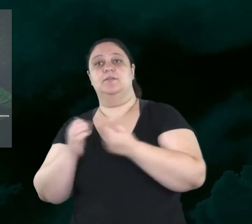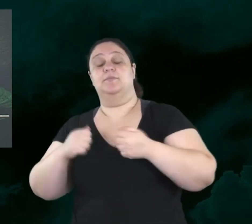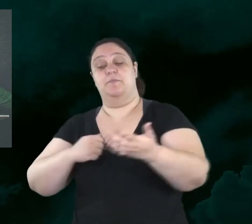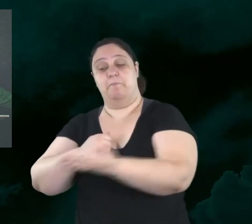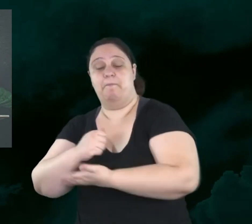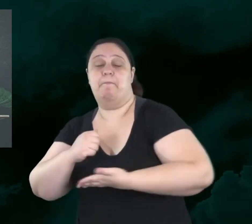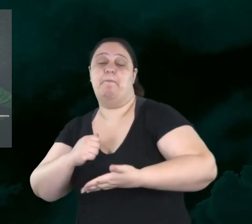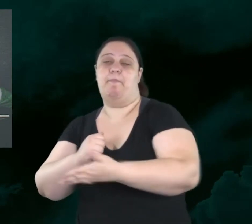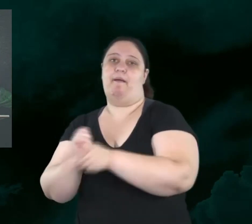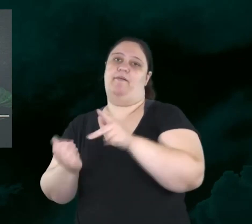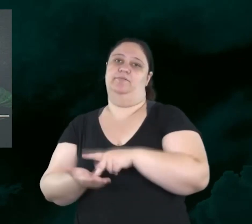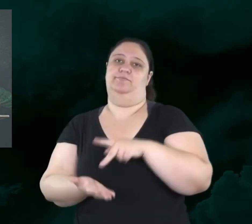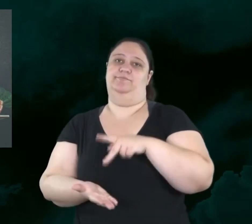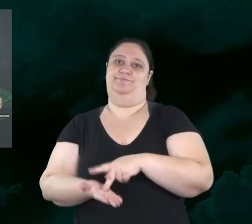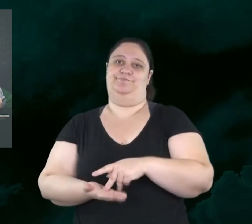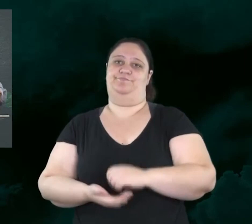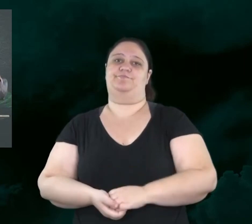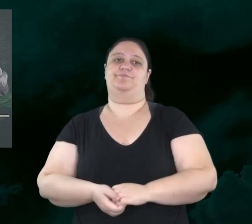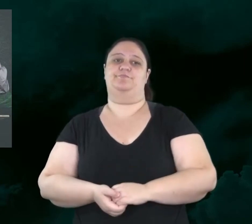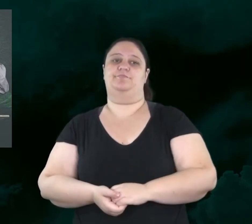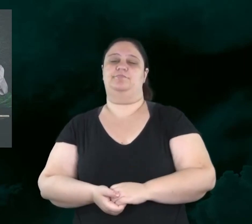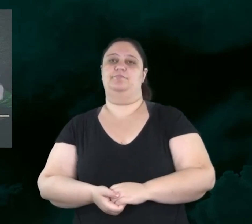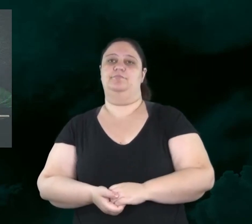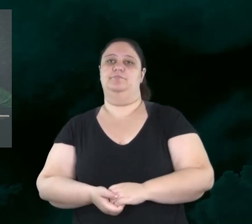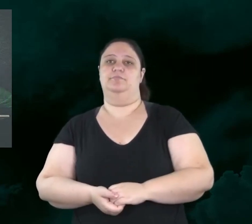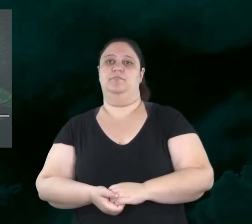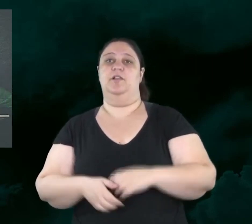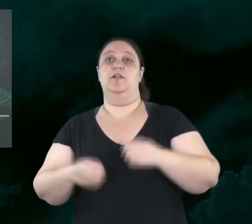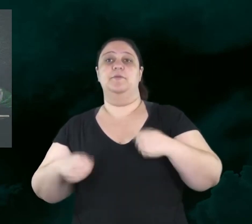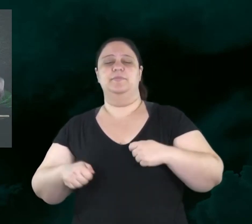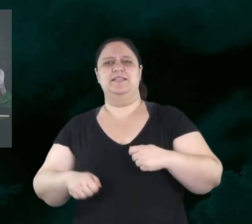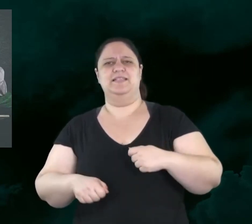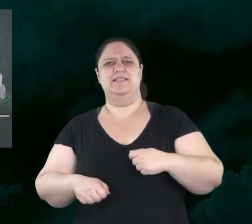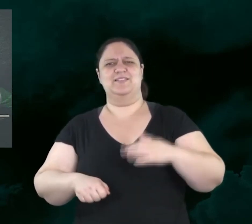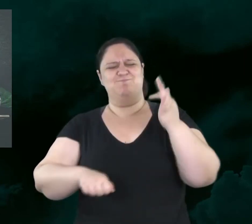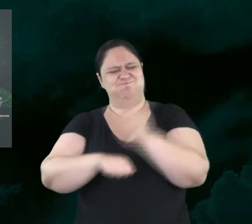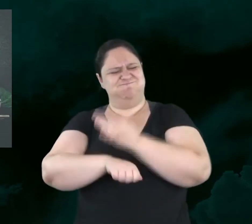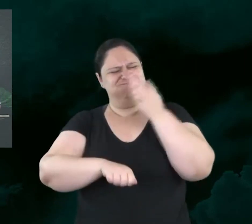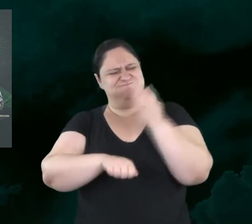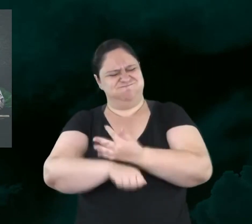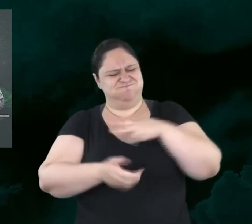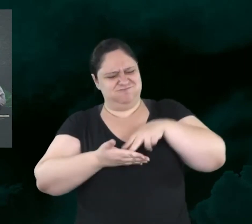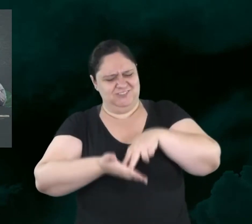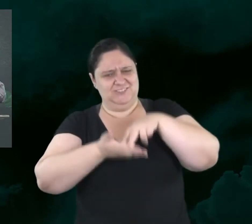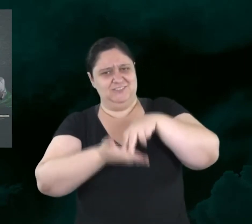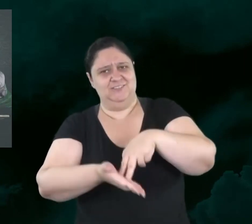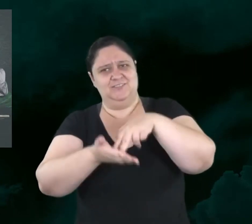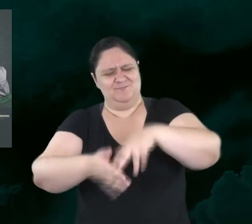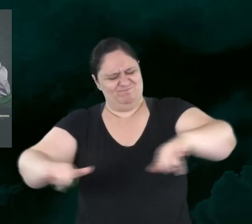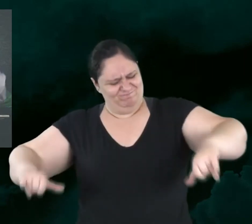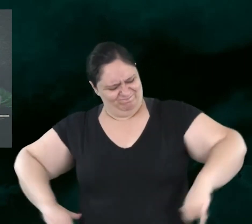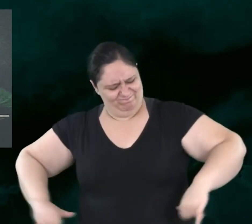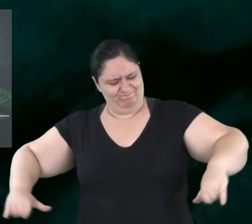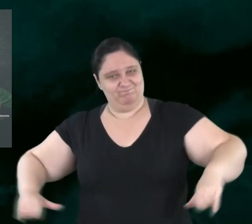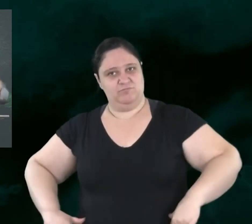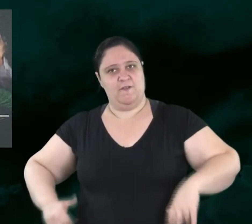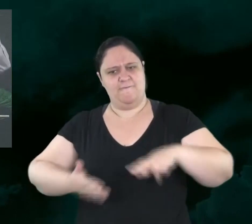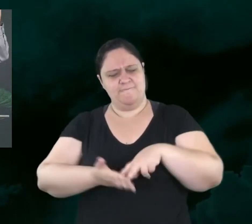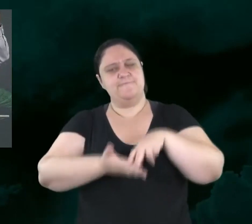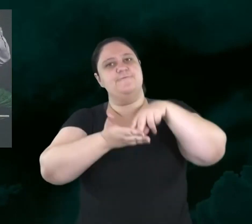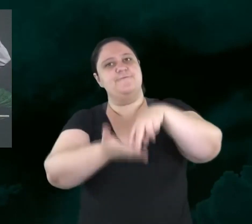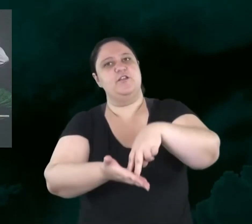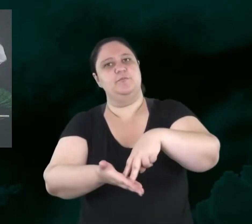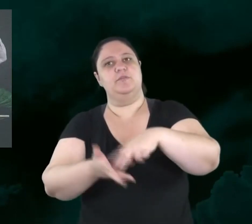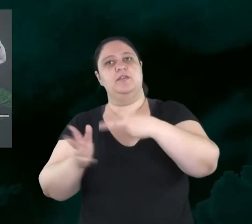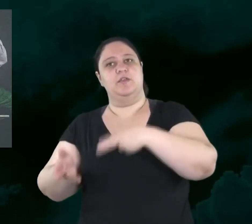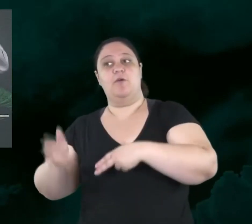verdade. E para isso nós precisamos passar por perseverança, por tribulações, e nós vamos ser firmes como carvalho,